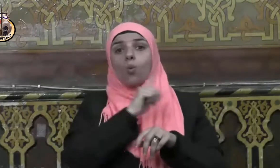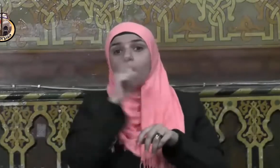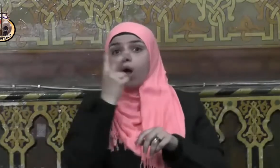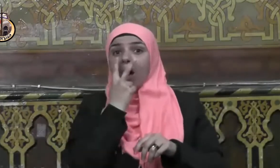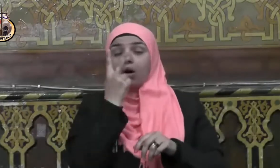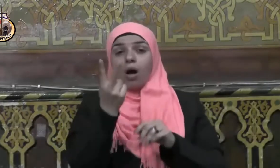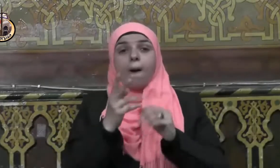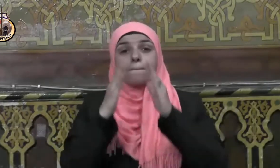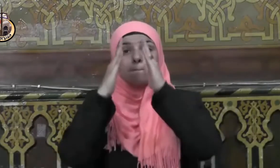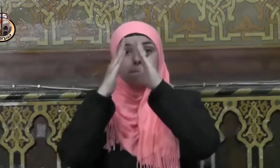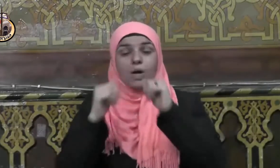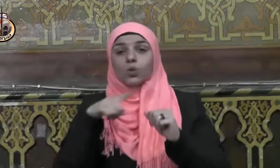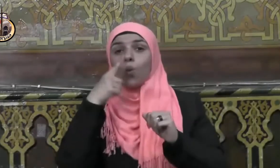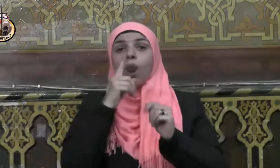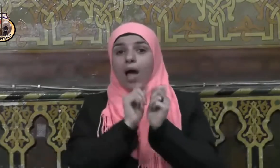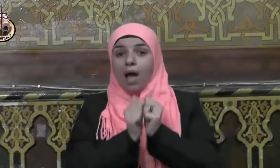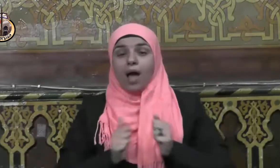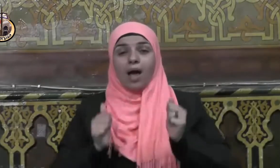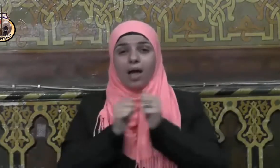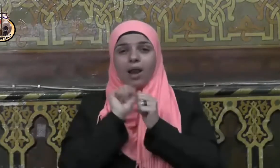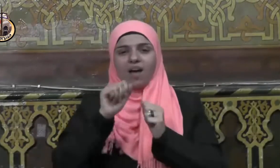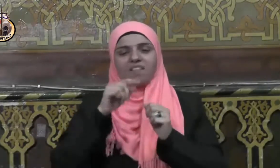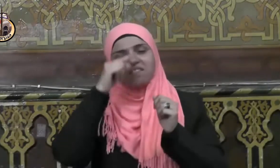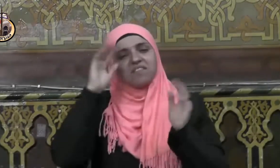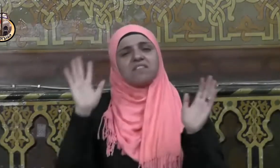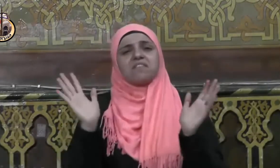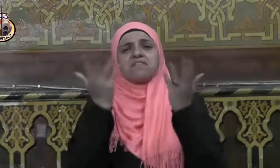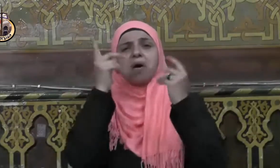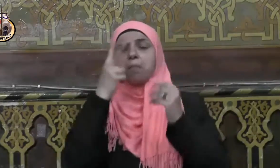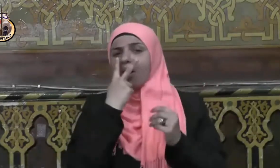ولا أهلها فما رأى الدنيا ولا الناس.